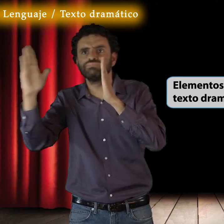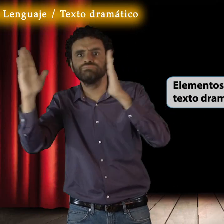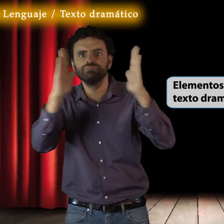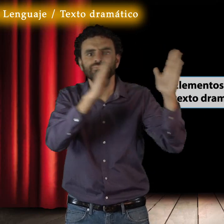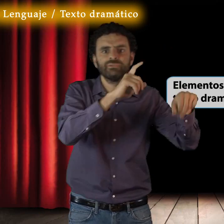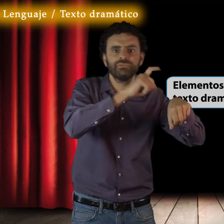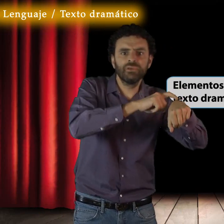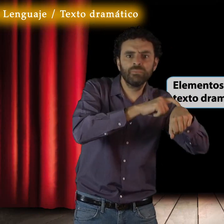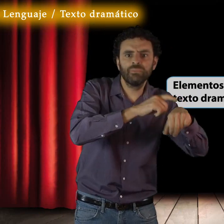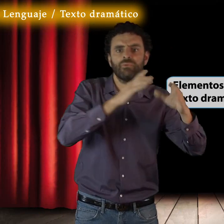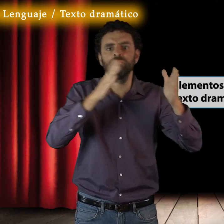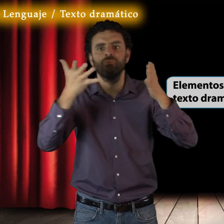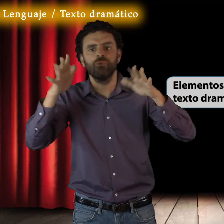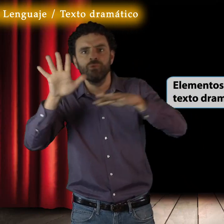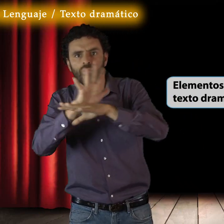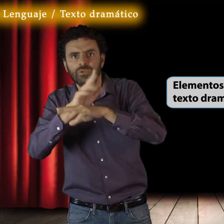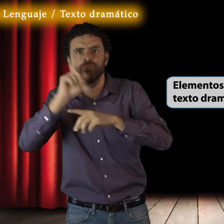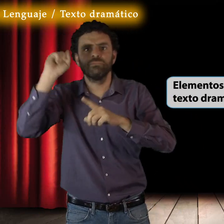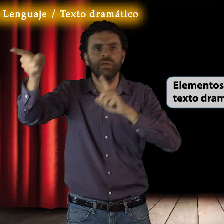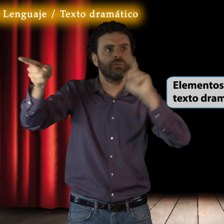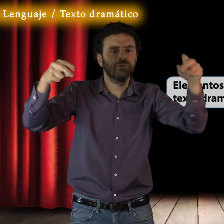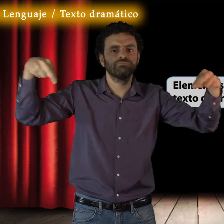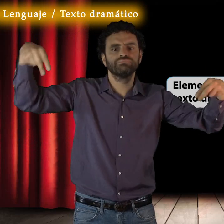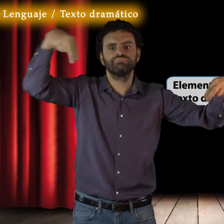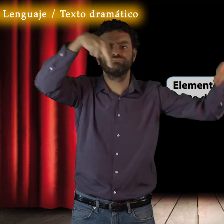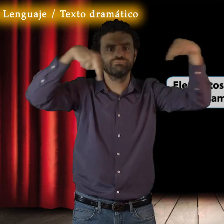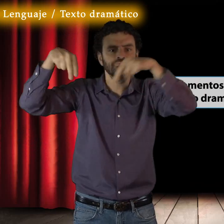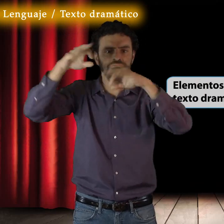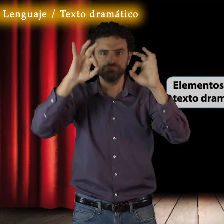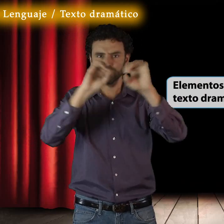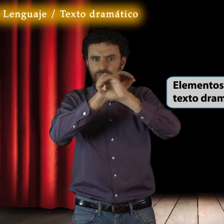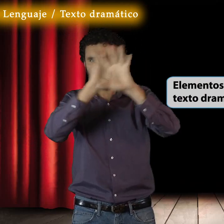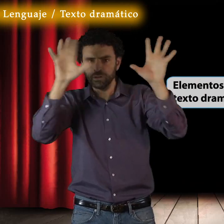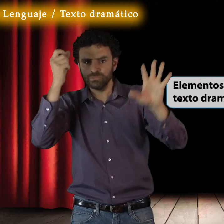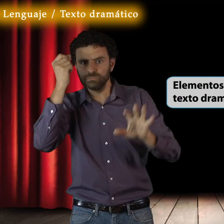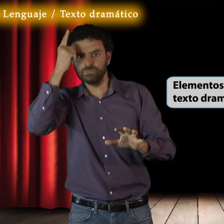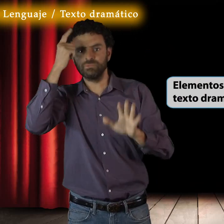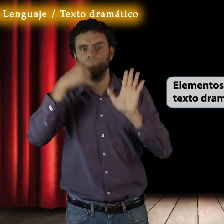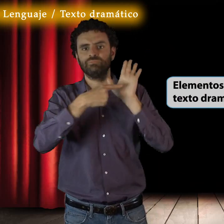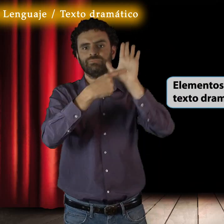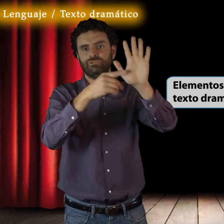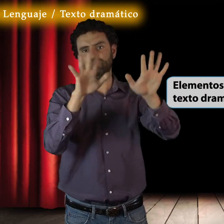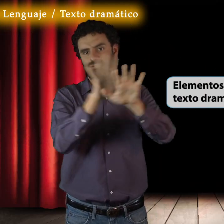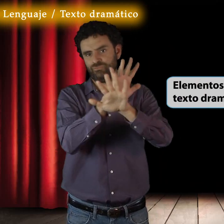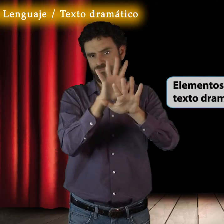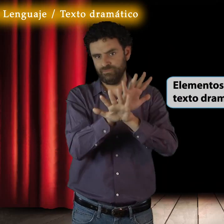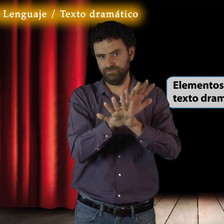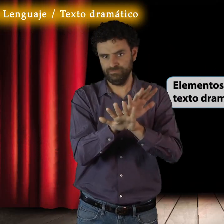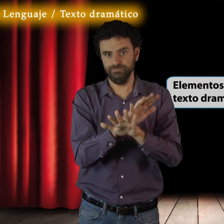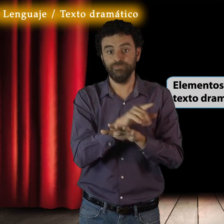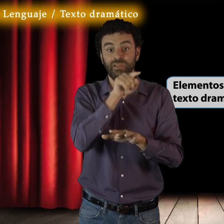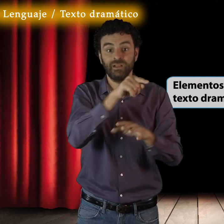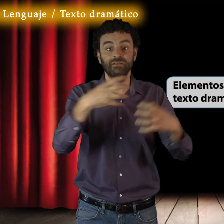representada incluye el espacio y el tiempo que son el lugar y tiempo donde se desarrolla la